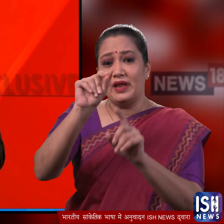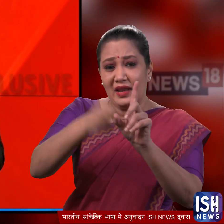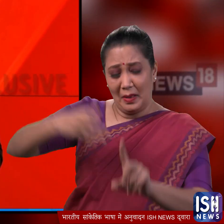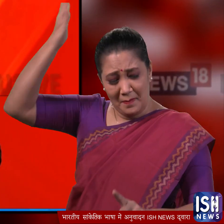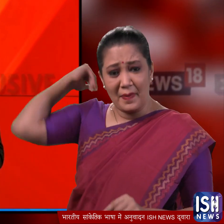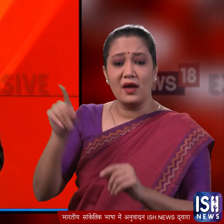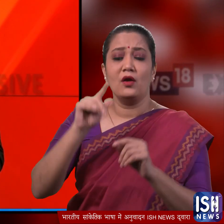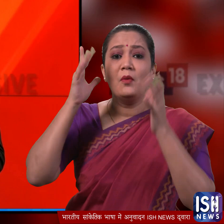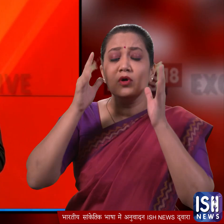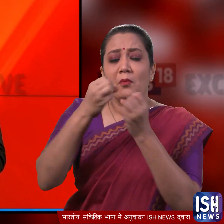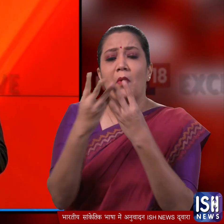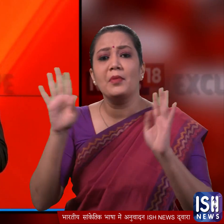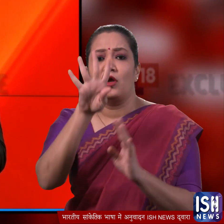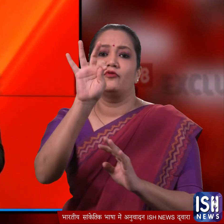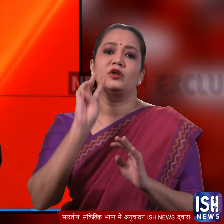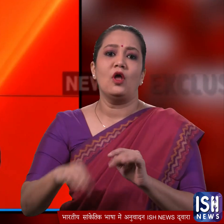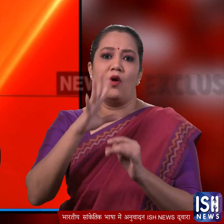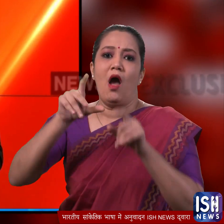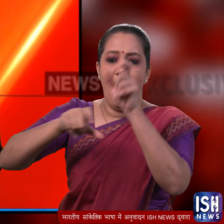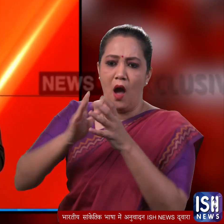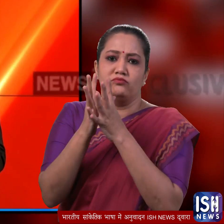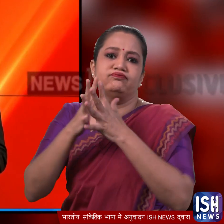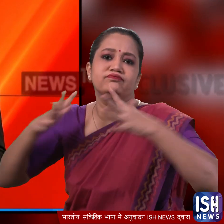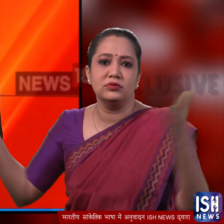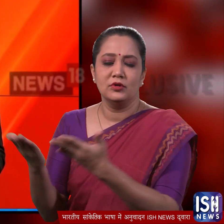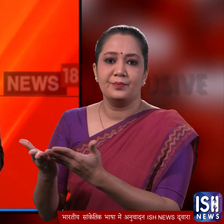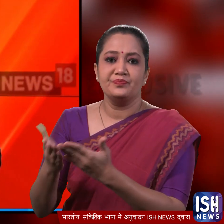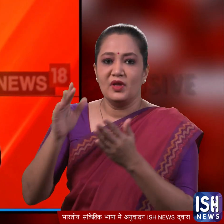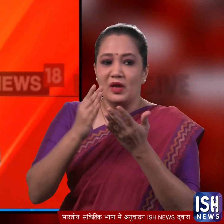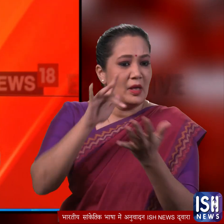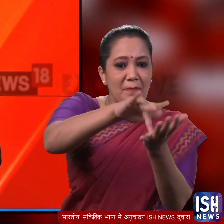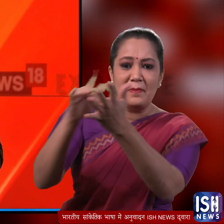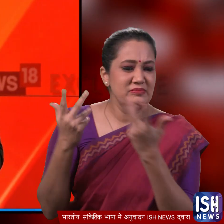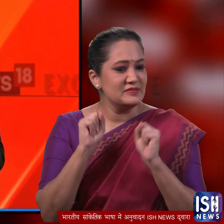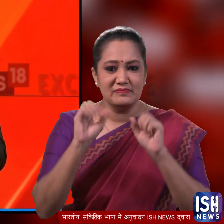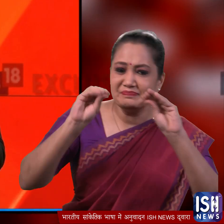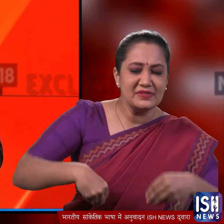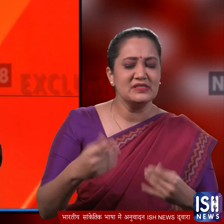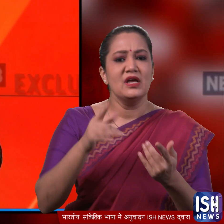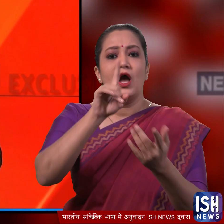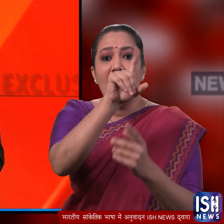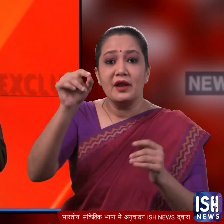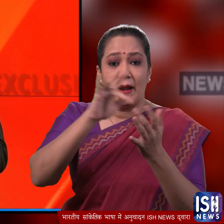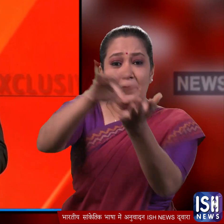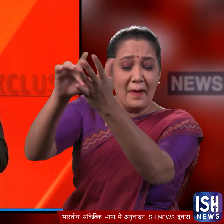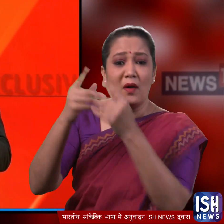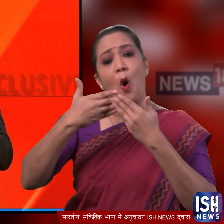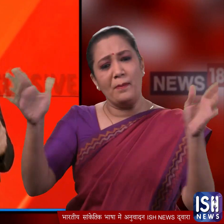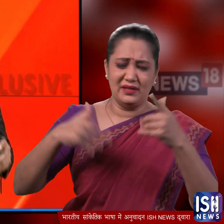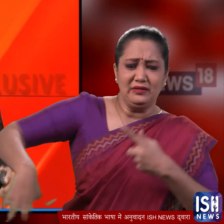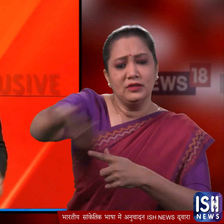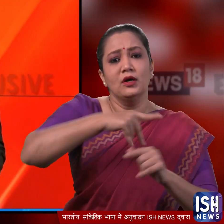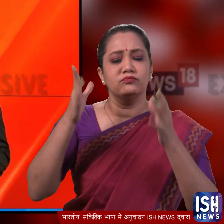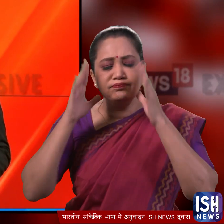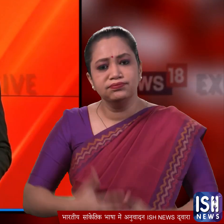में मुस्लिम समुदाय के लोगों की आबादी 40,000 से ज्यादा थी, जिन्होंने जगह की कमी होने की वजह से 100 से ज्यादा जगहों पर खुले में नमाज